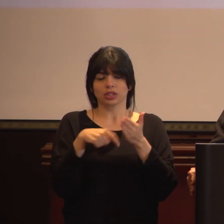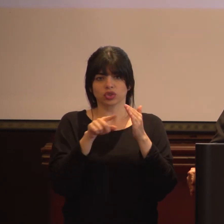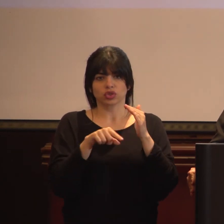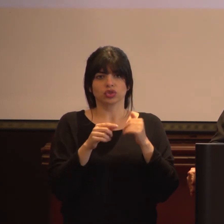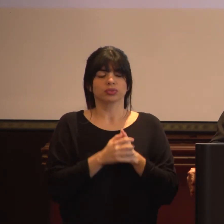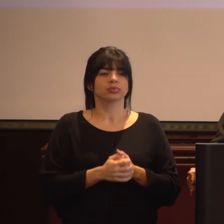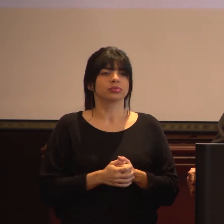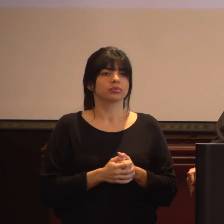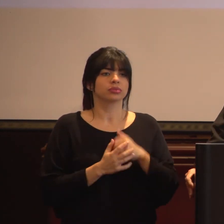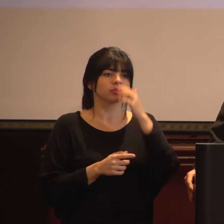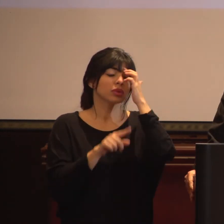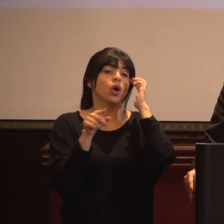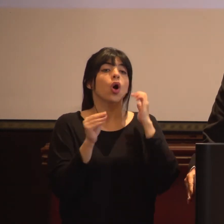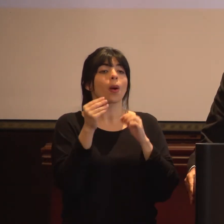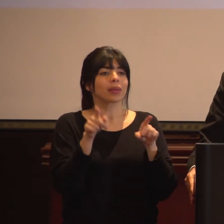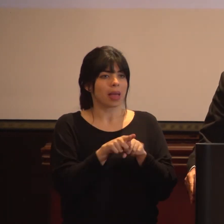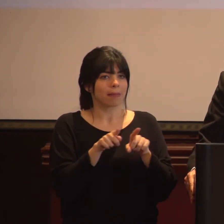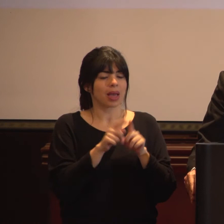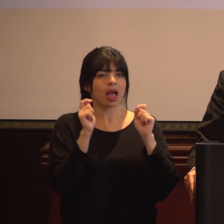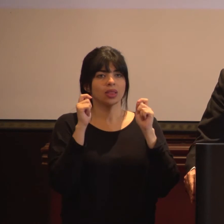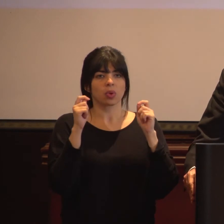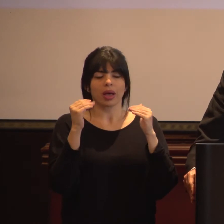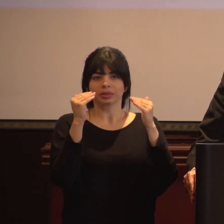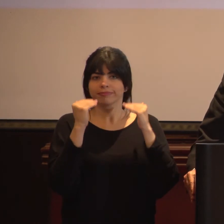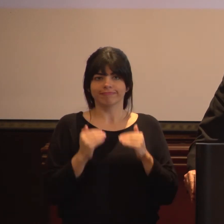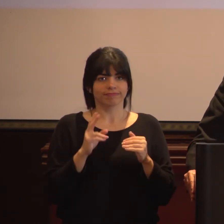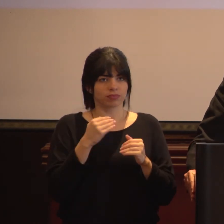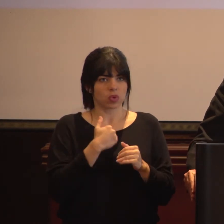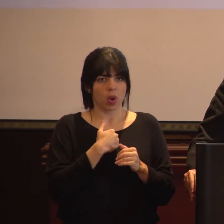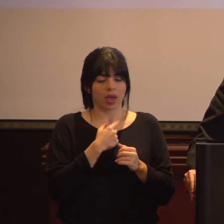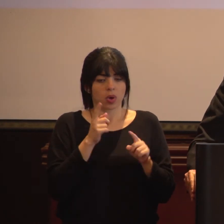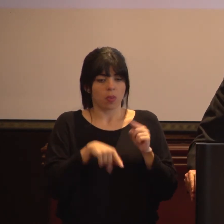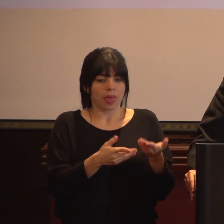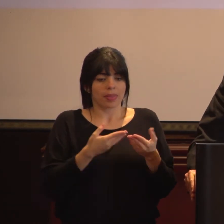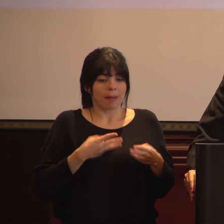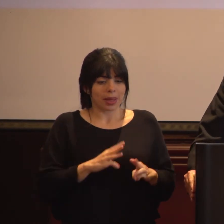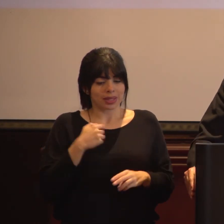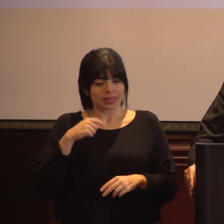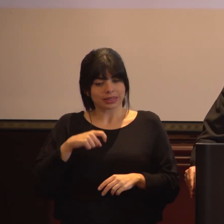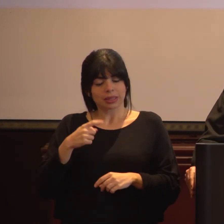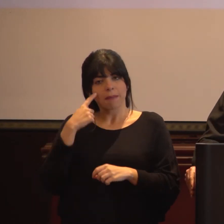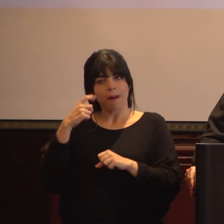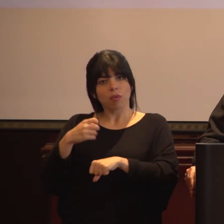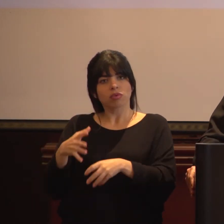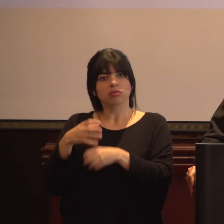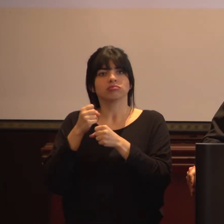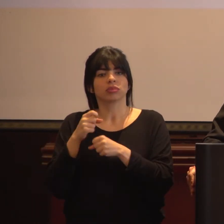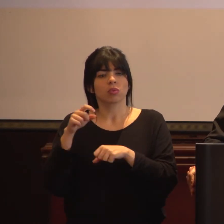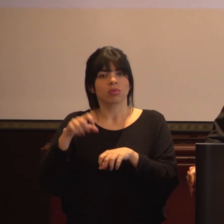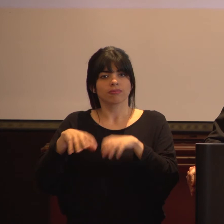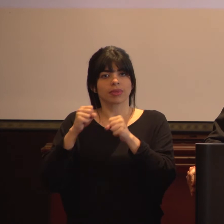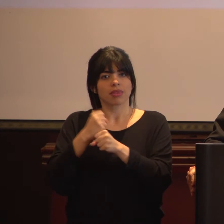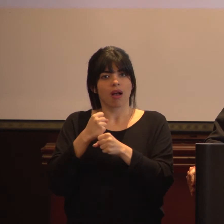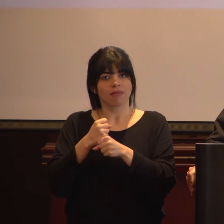ingresos estos jóvenes carecen también de un nivel de Educación que les proporcione las herramientas necesarias para obtener un trabajo digno